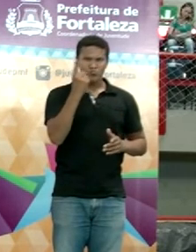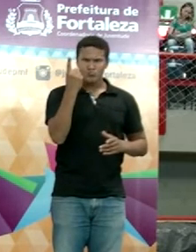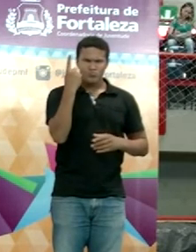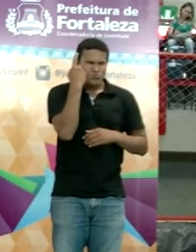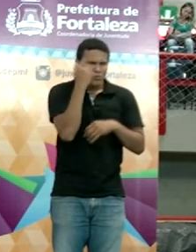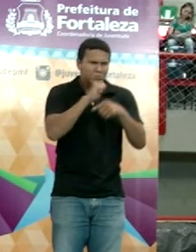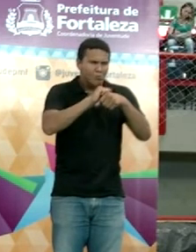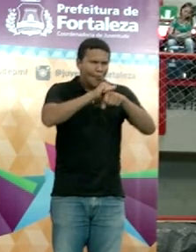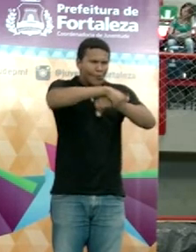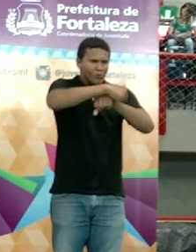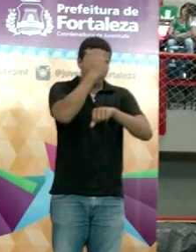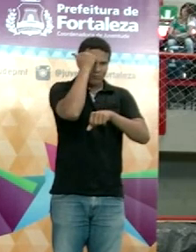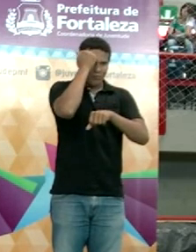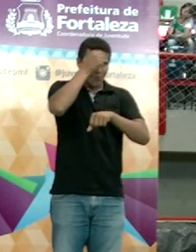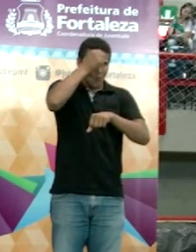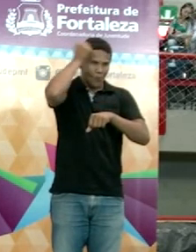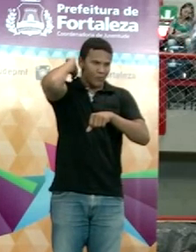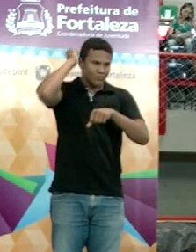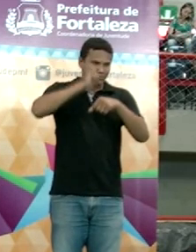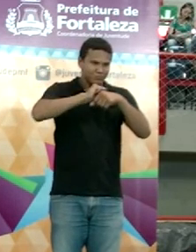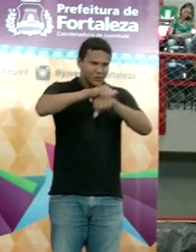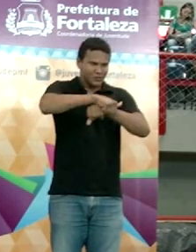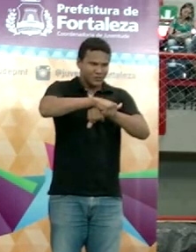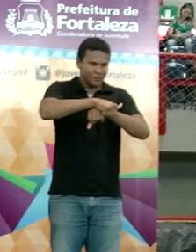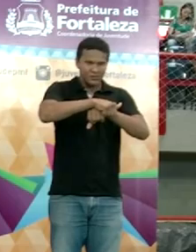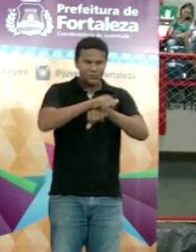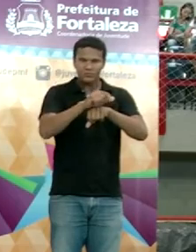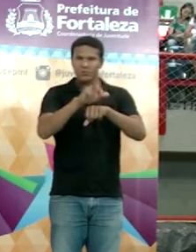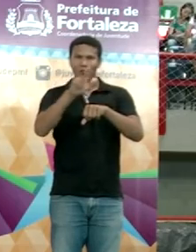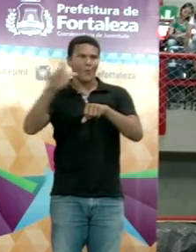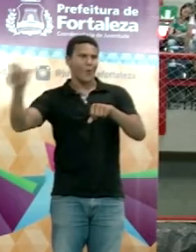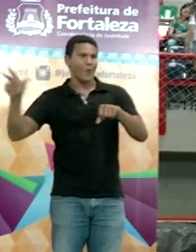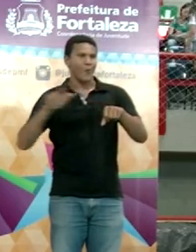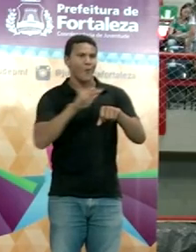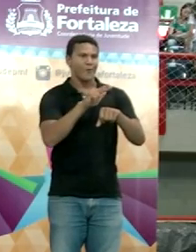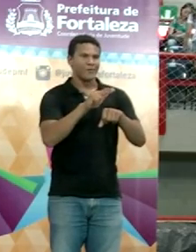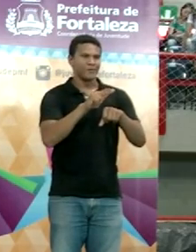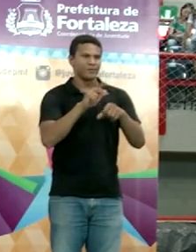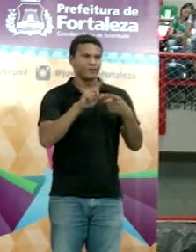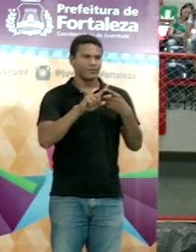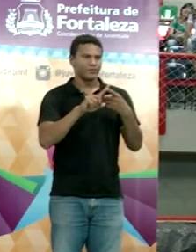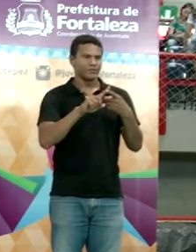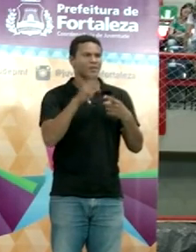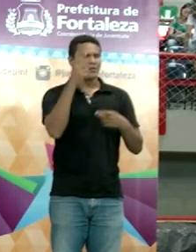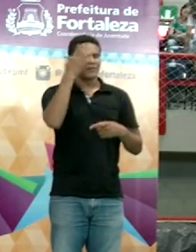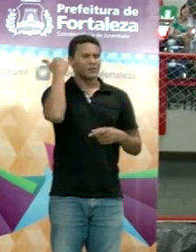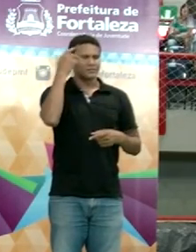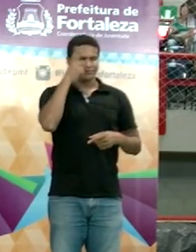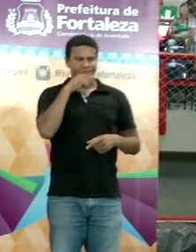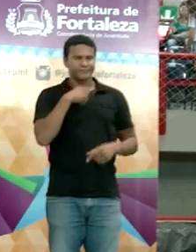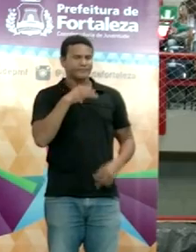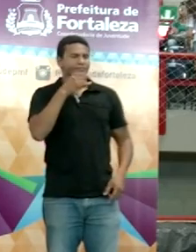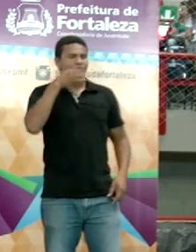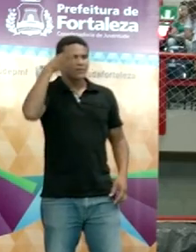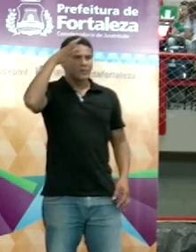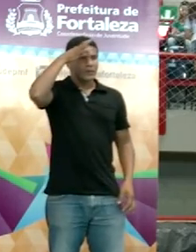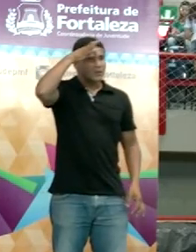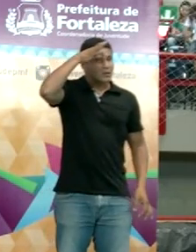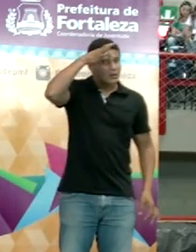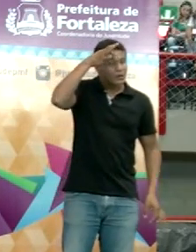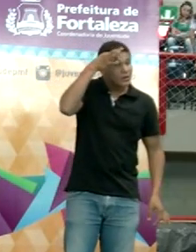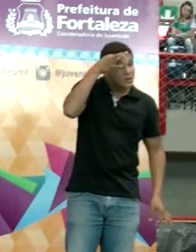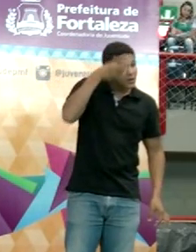cabeça, os outros raspam também. Outro dia numa sala, os alunos por anarquia resolveram tirar um pedaço da sobrancelha, fazer uma falha no